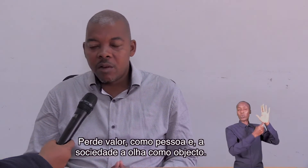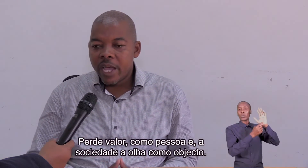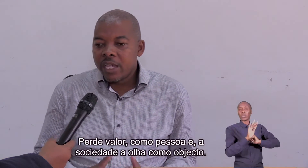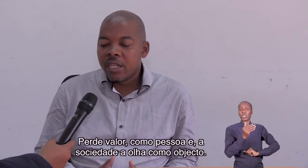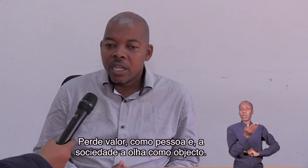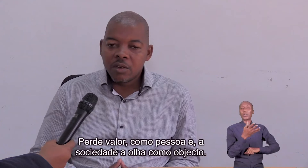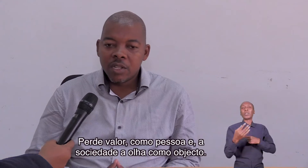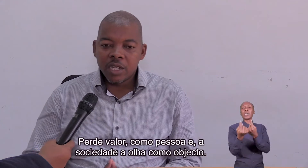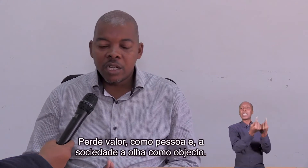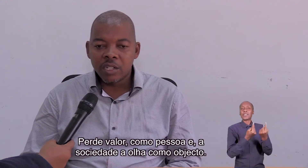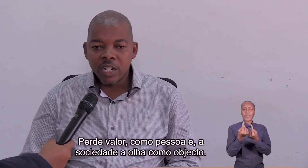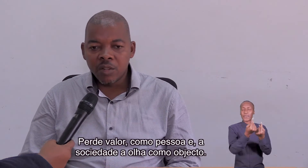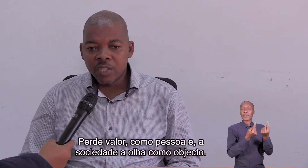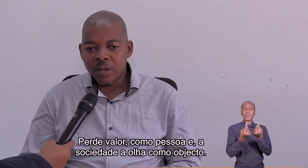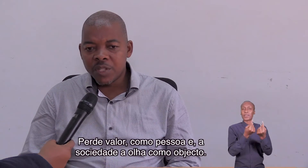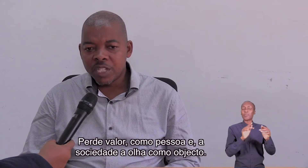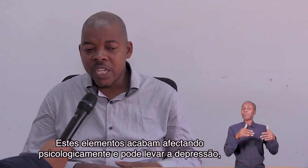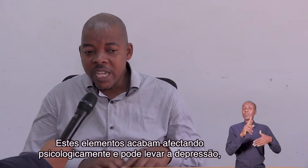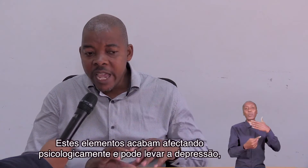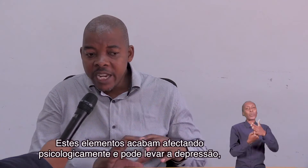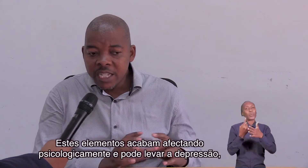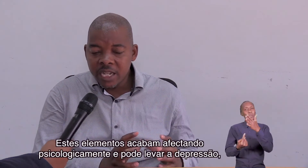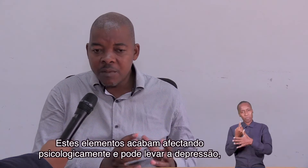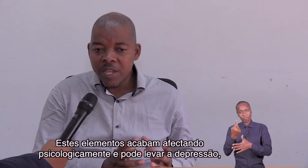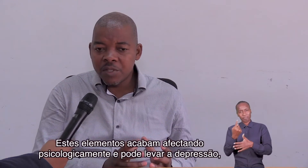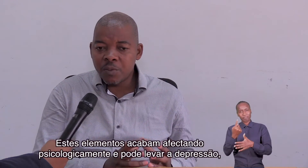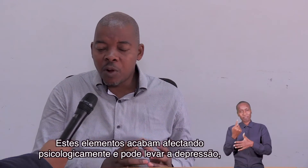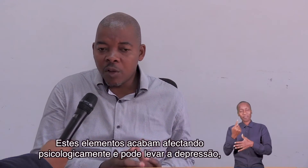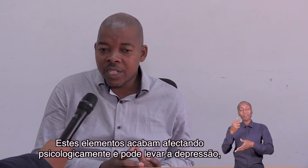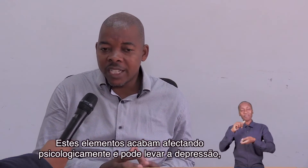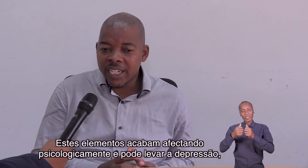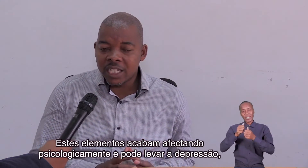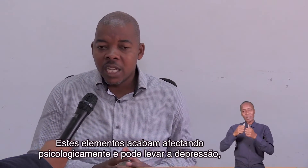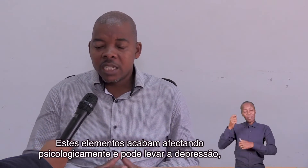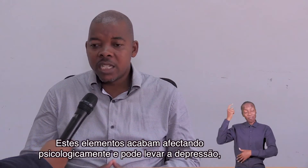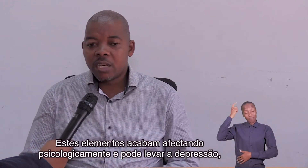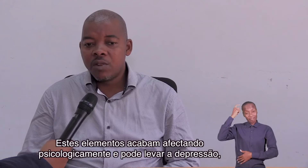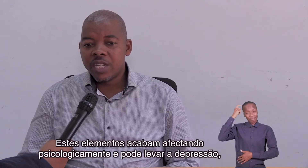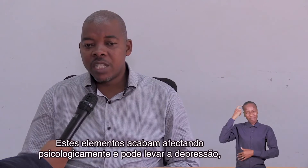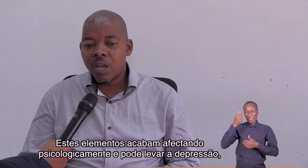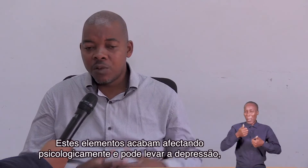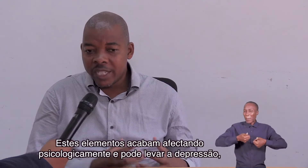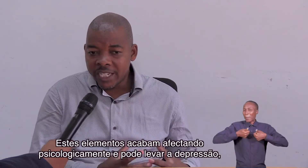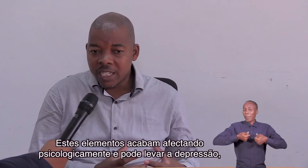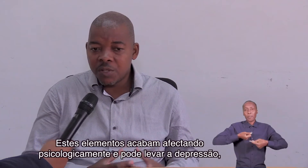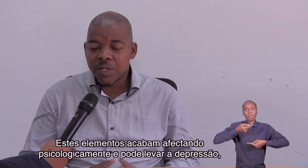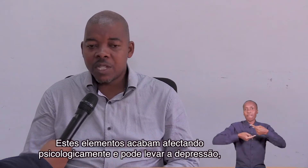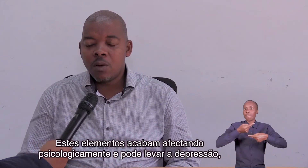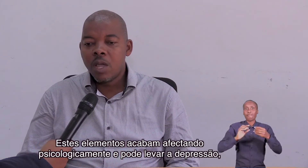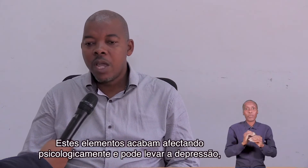aí encontramos isso. E estes elementos, por causa desta condição, desta situação,